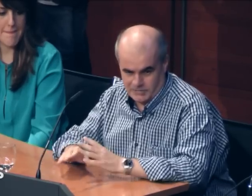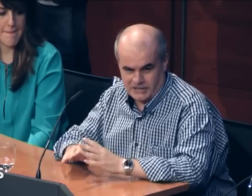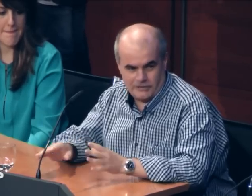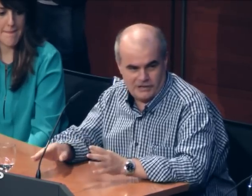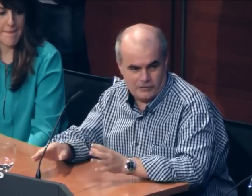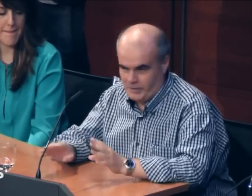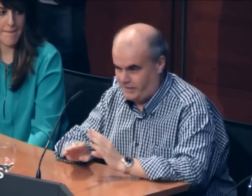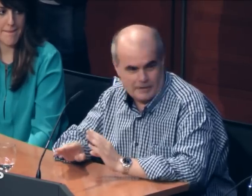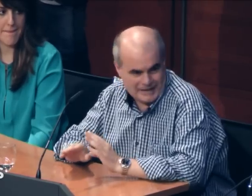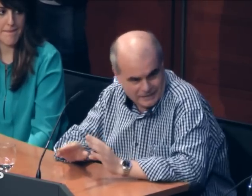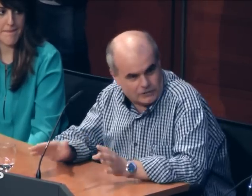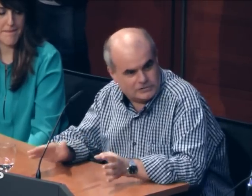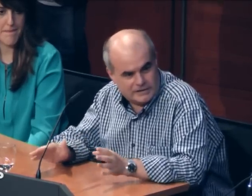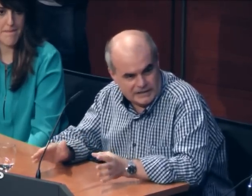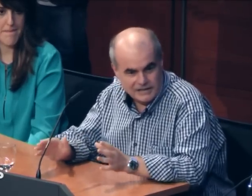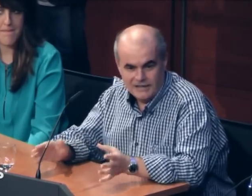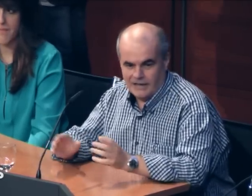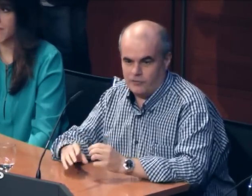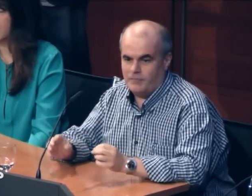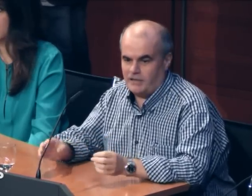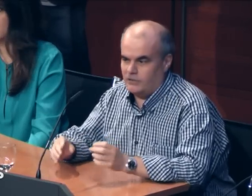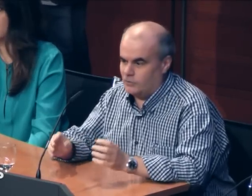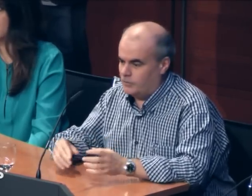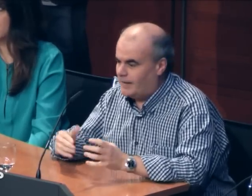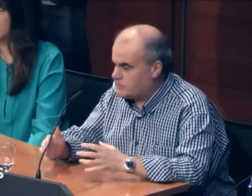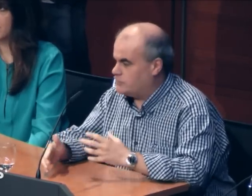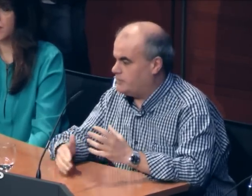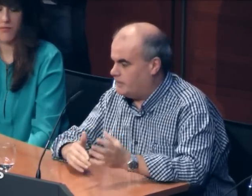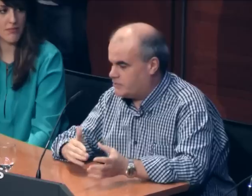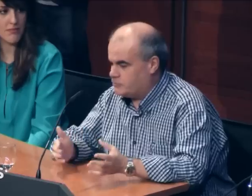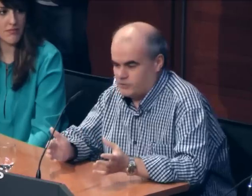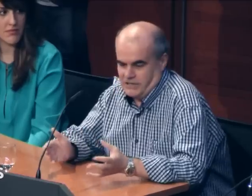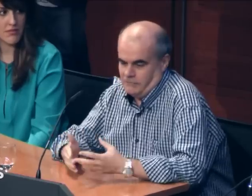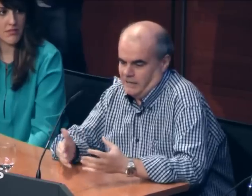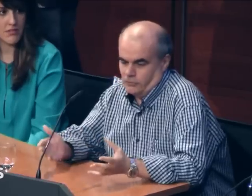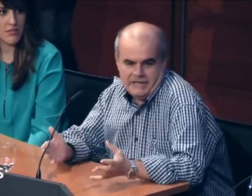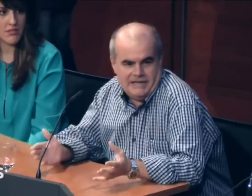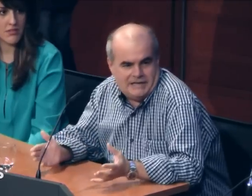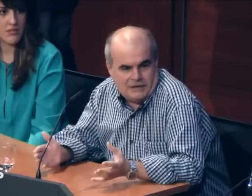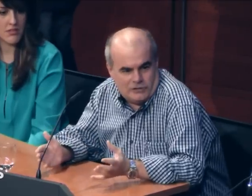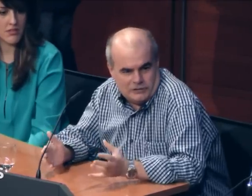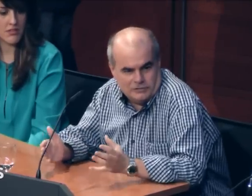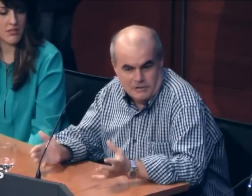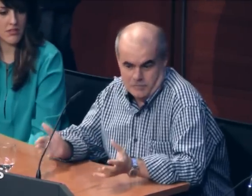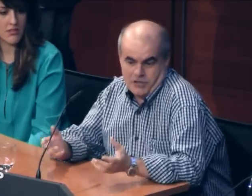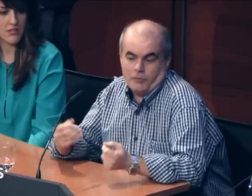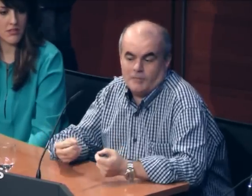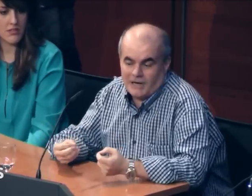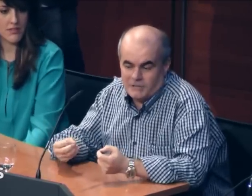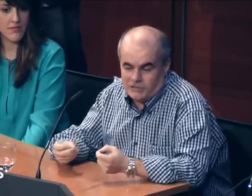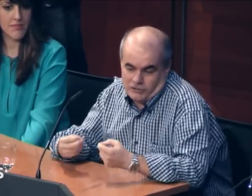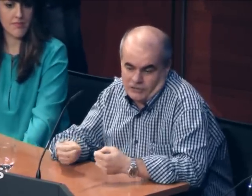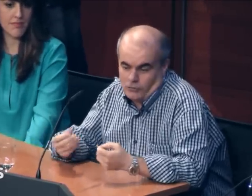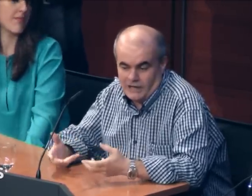partido realmente nacional, no merecía la pena hacerlo. Uh-huh. Es decir, que hacer un partido de vascos y para vascos pues era una tontería, era algo que no... Porque el